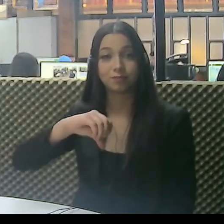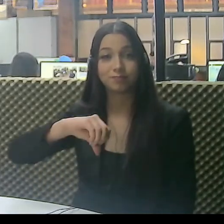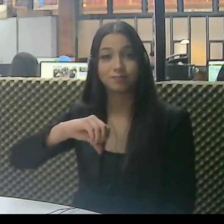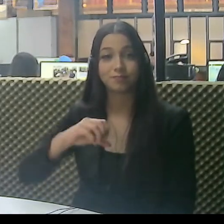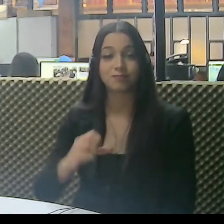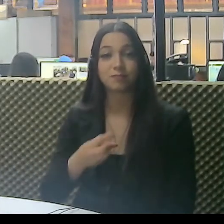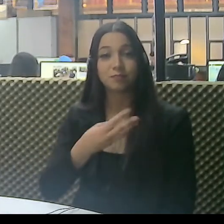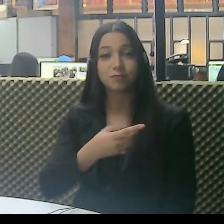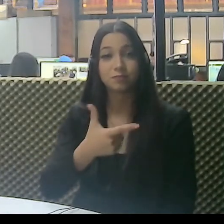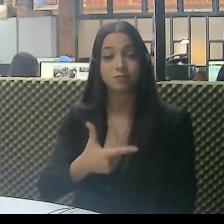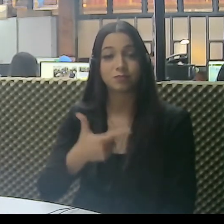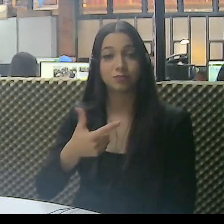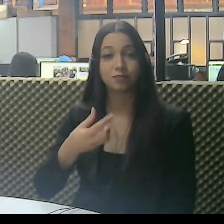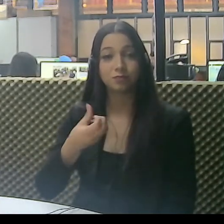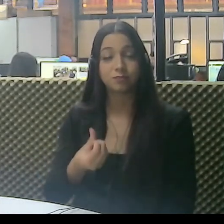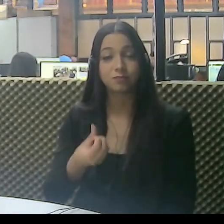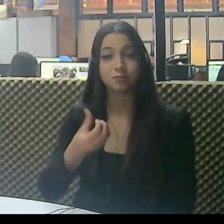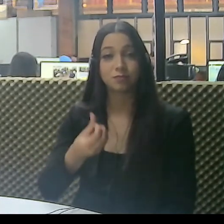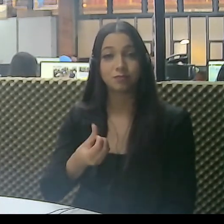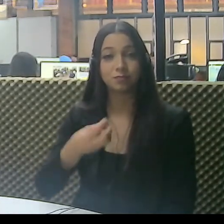34-3226-6389.